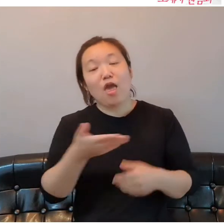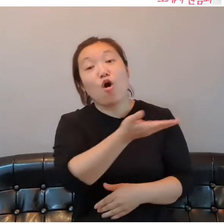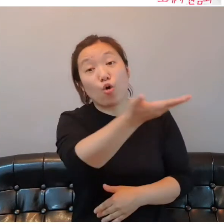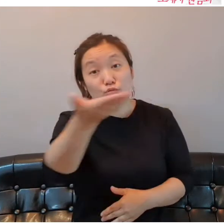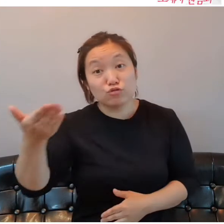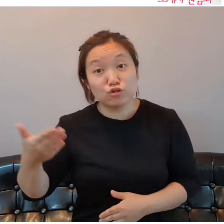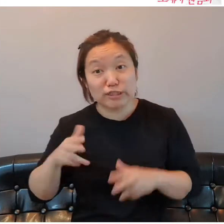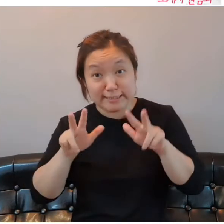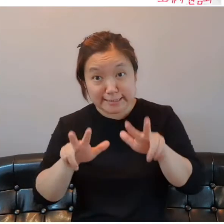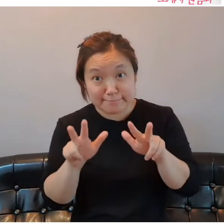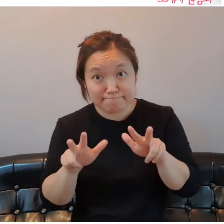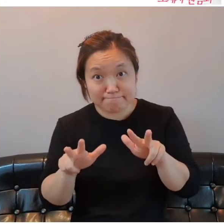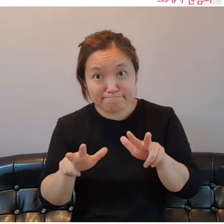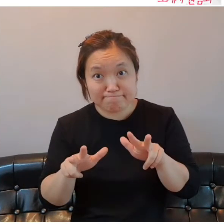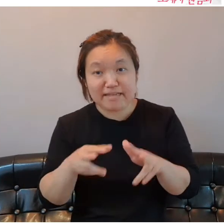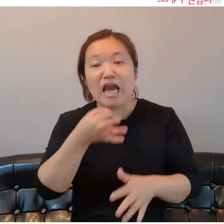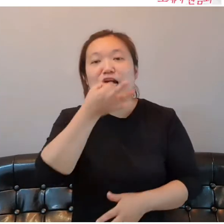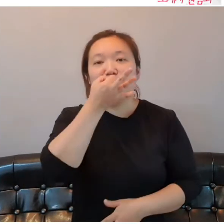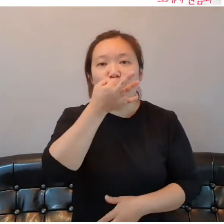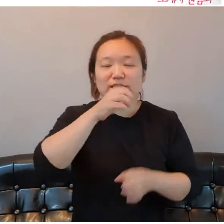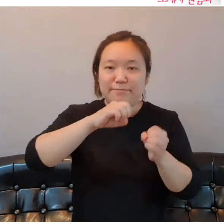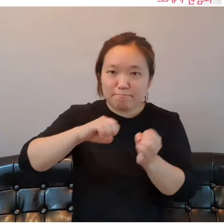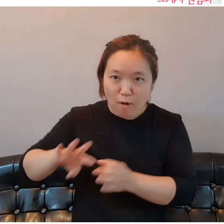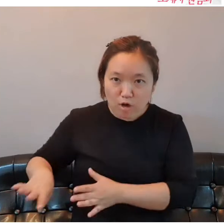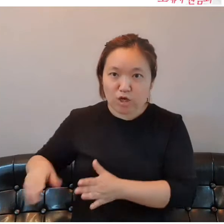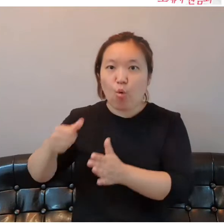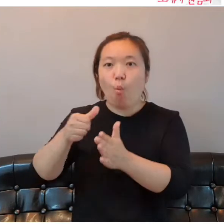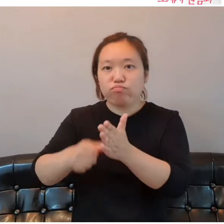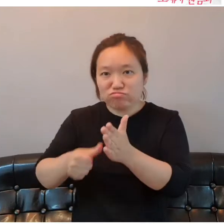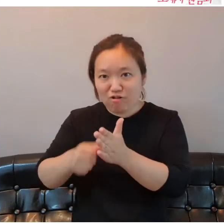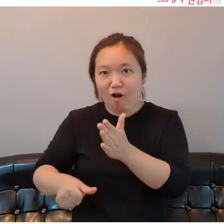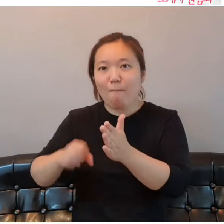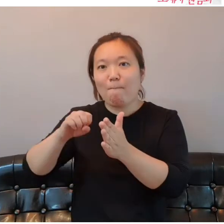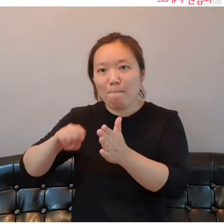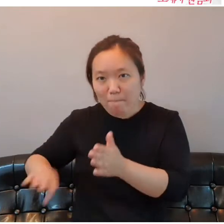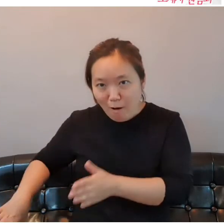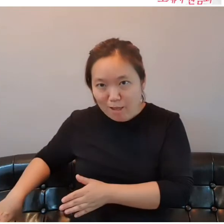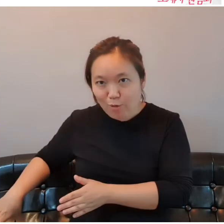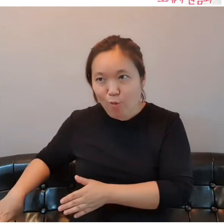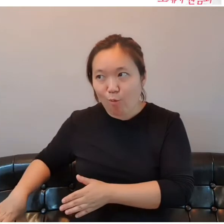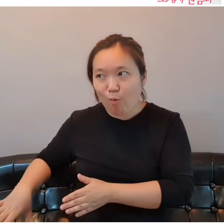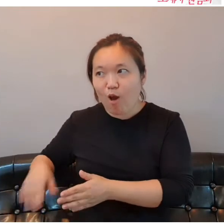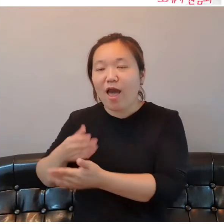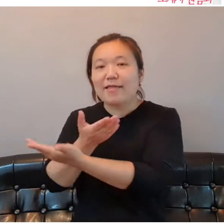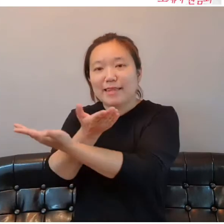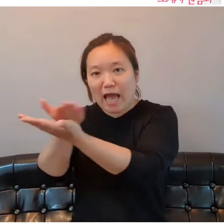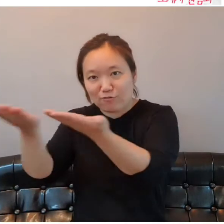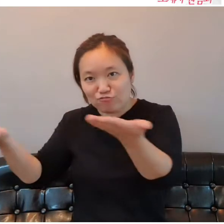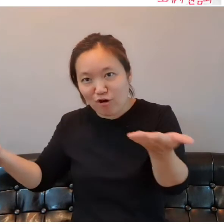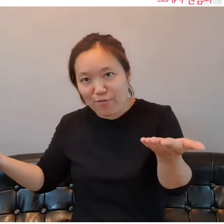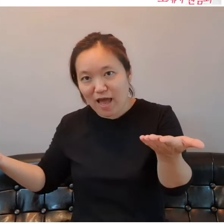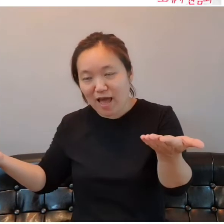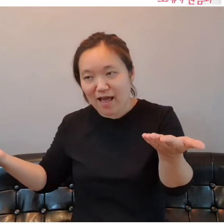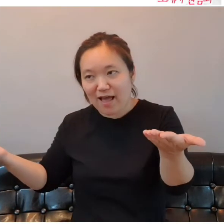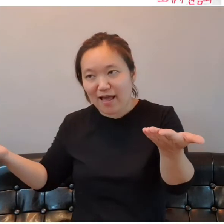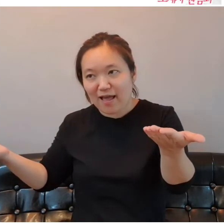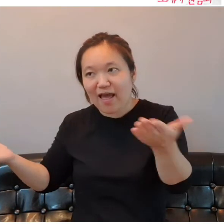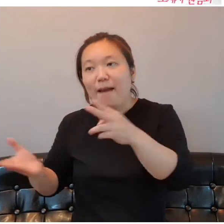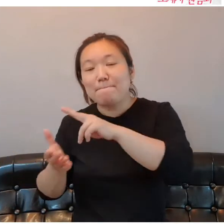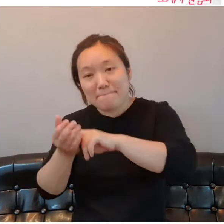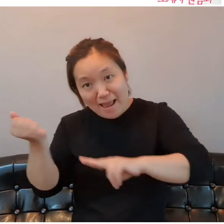한번 시작해보세요. 일단 한번 비워보자며 집안 곳곳의 물건들을 팔거나